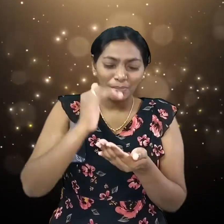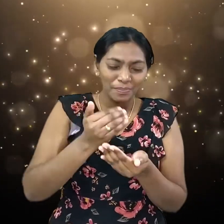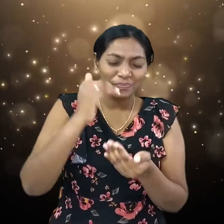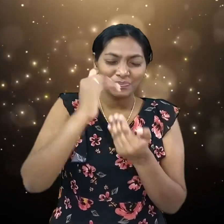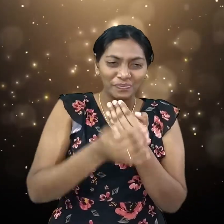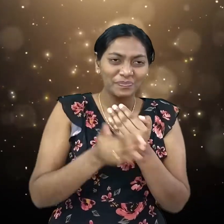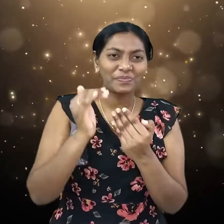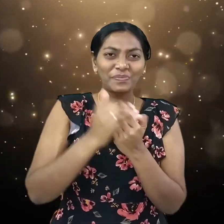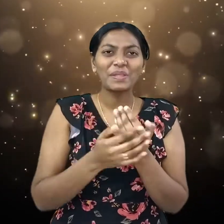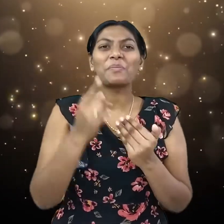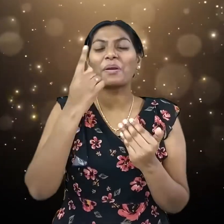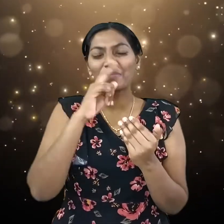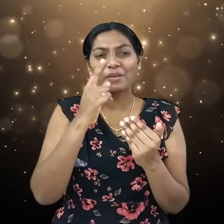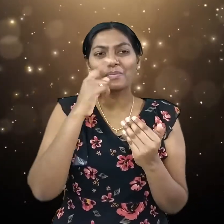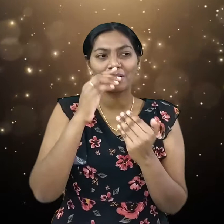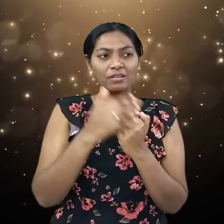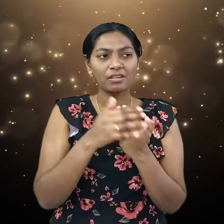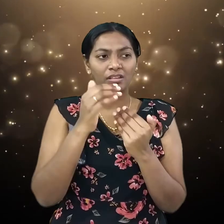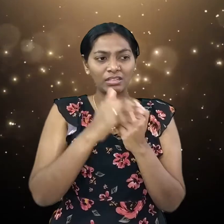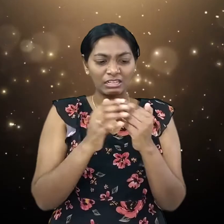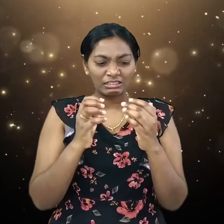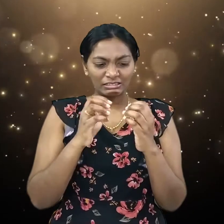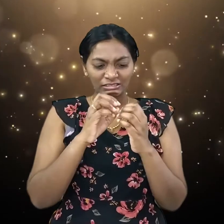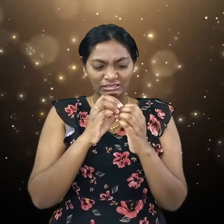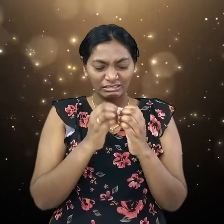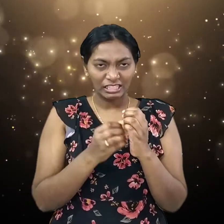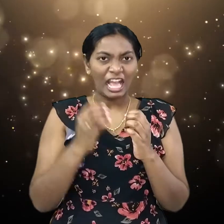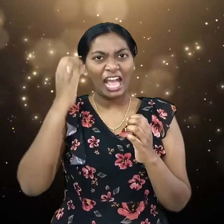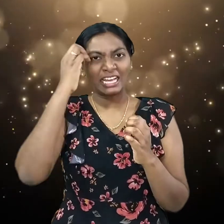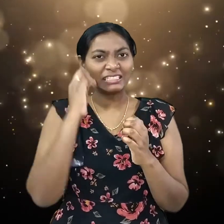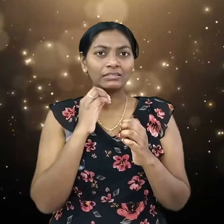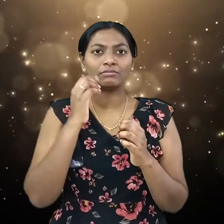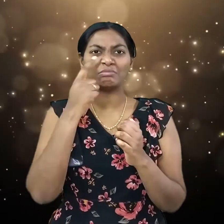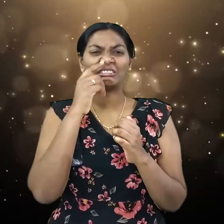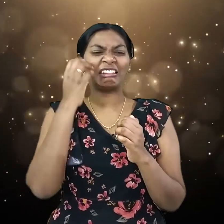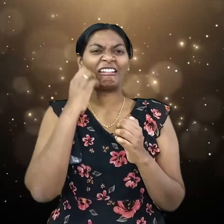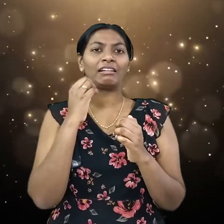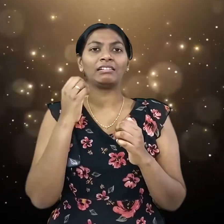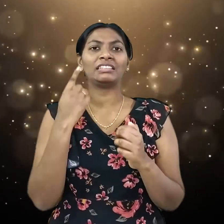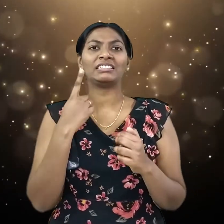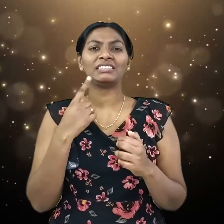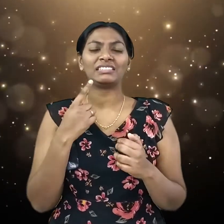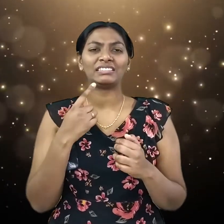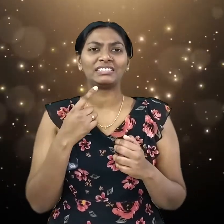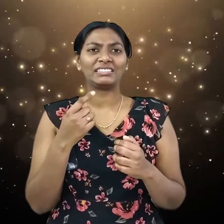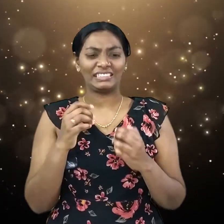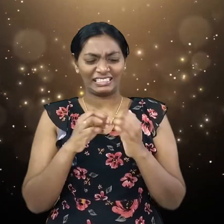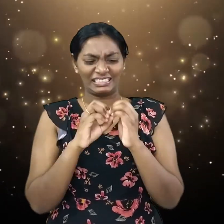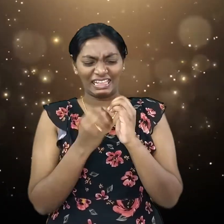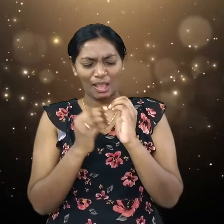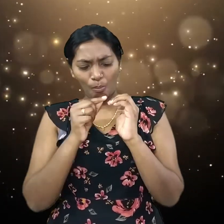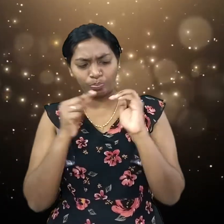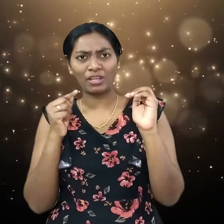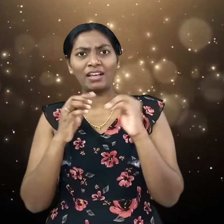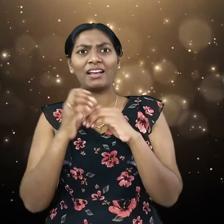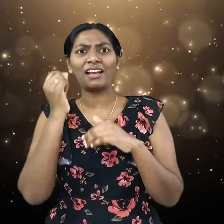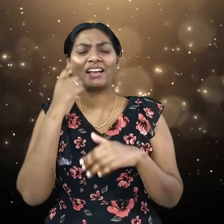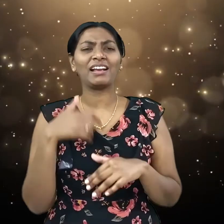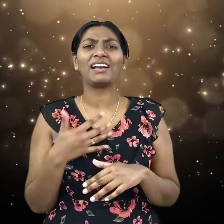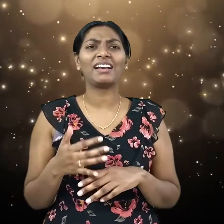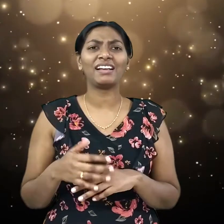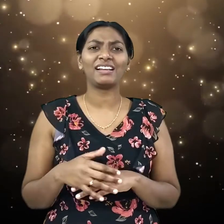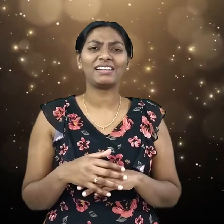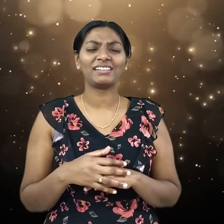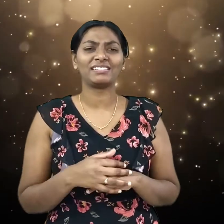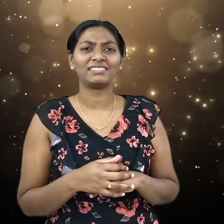बच्चे से आप प्यार कर रहे थे, मम्मी मम्मी, और उसके नाखून नहीं काटे, एक दिन मम्मी करा तो पता लगा मम्मी है। पता नहीं लगा बच्चे के